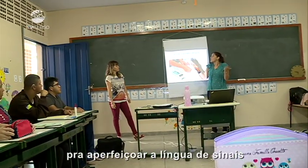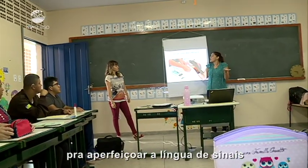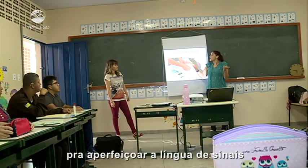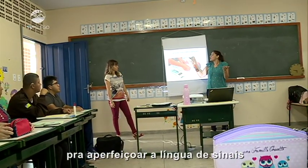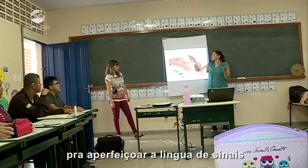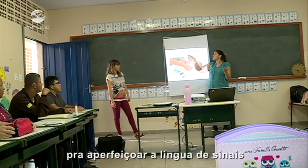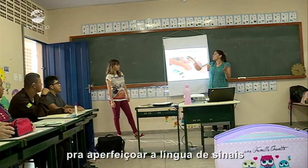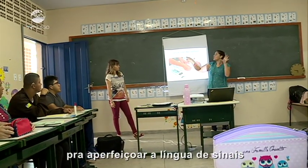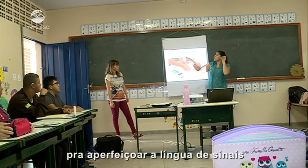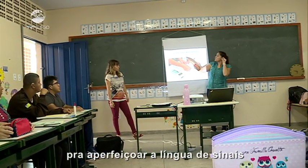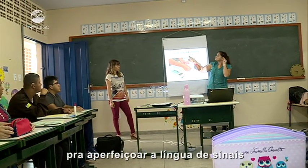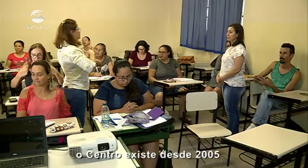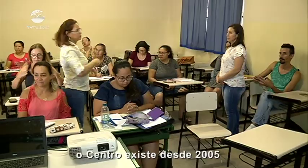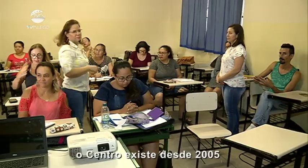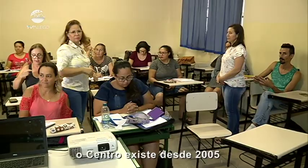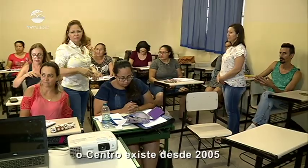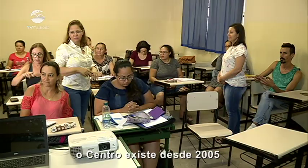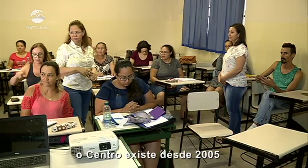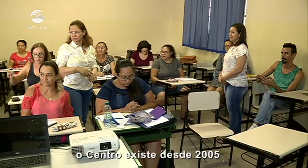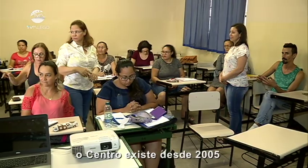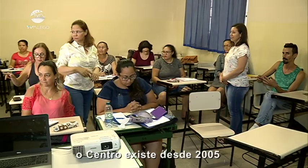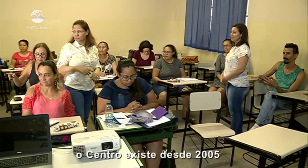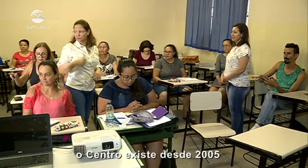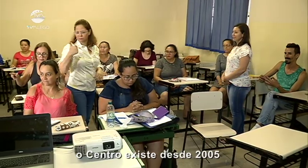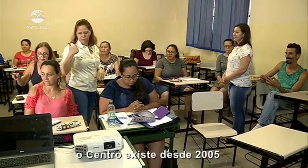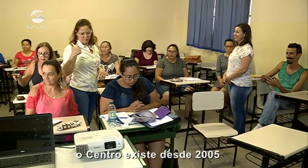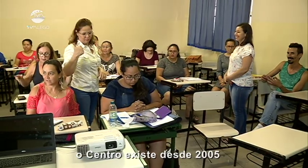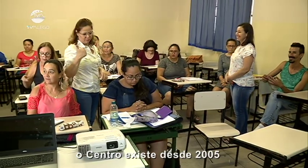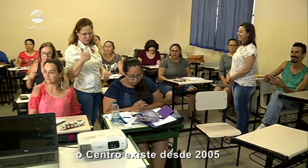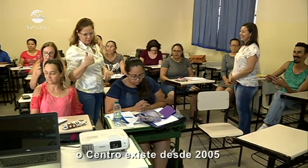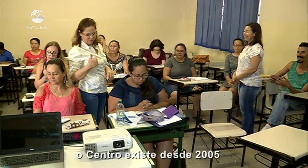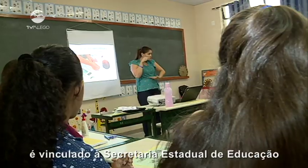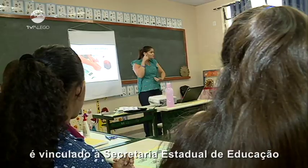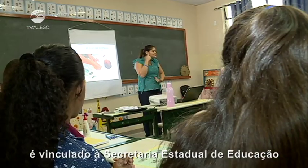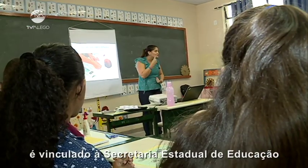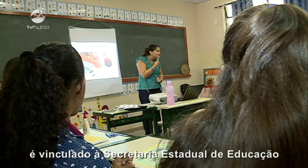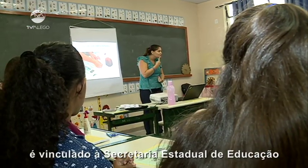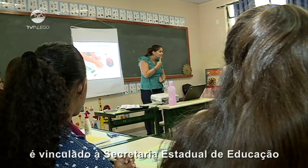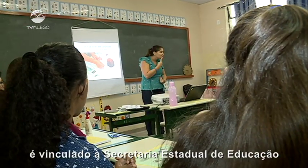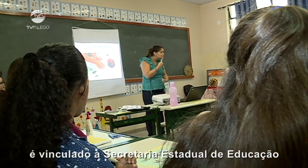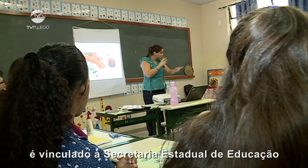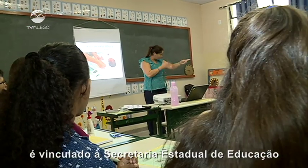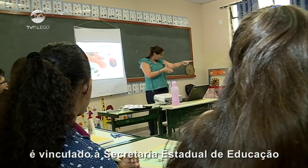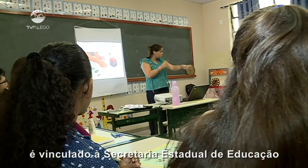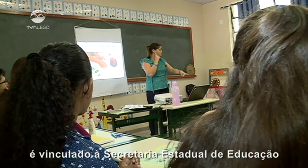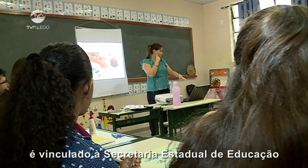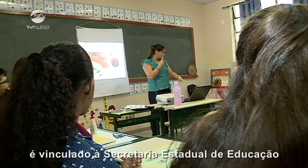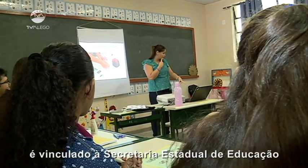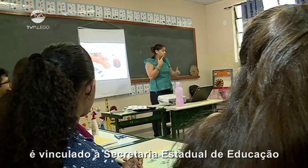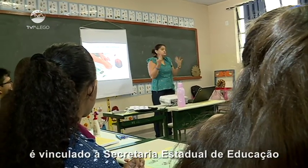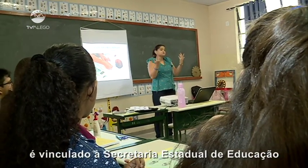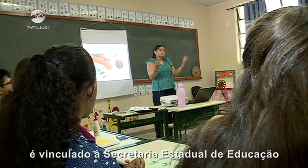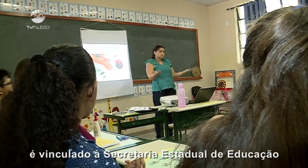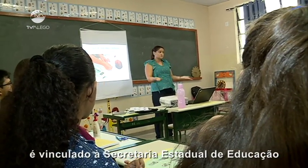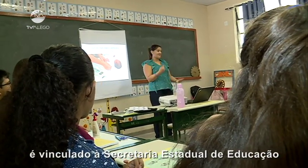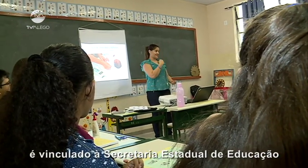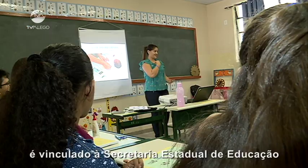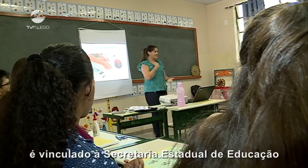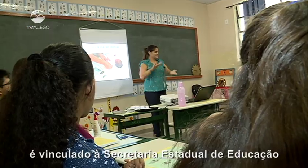língua de sinais. O centro existe desde 2005 e é vinculado à Secretaria Estadual de Educação. Nós viemos com essa